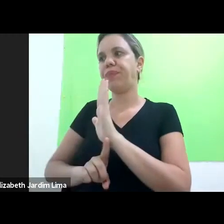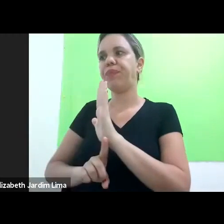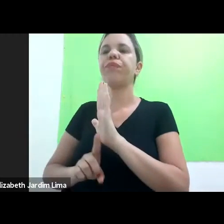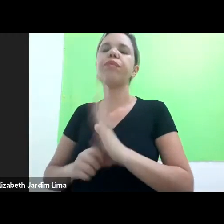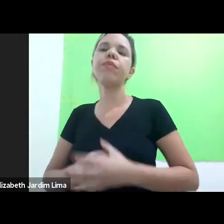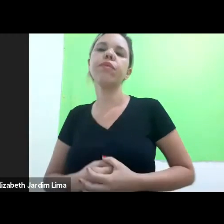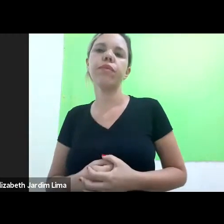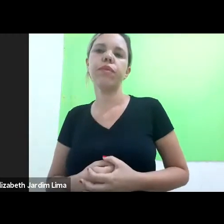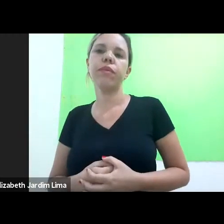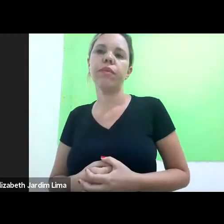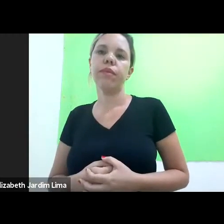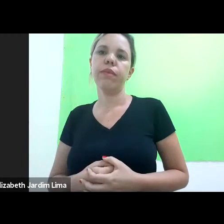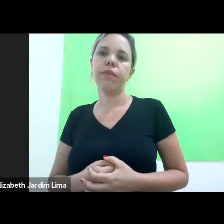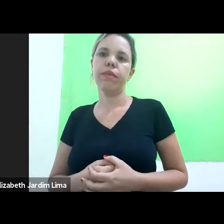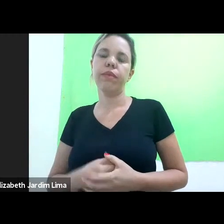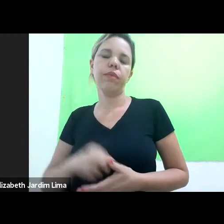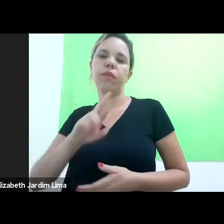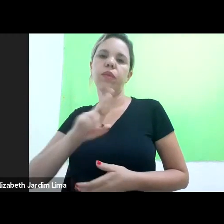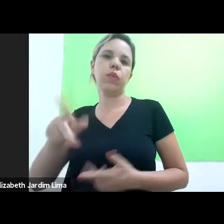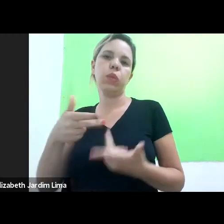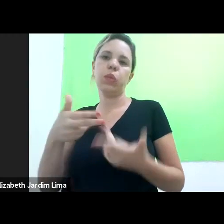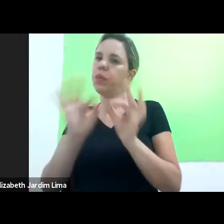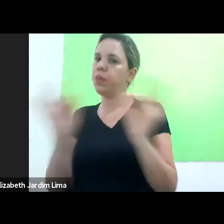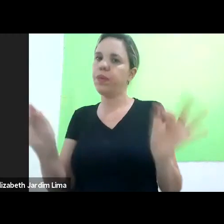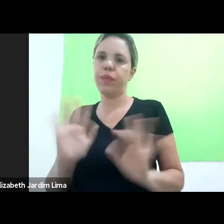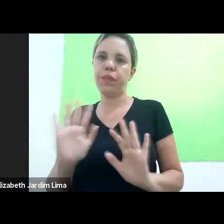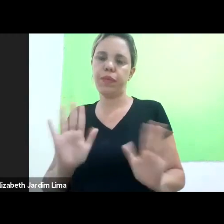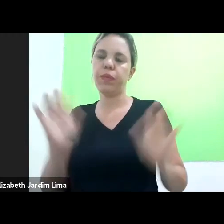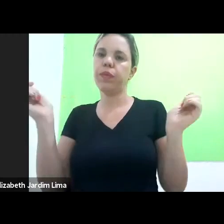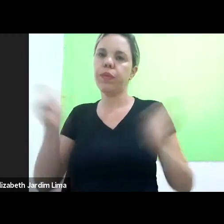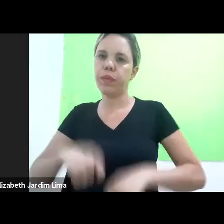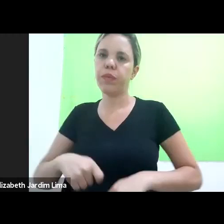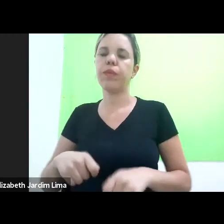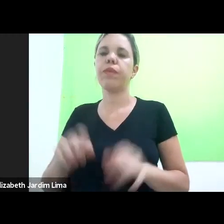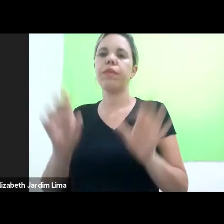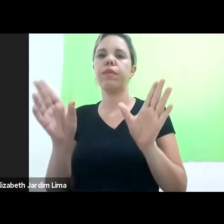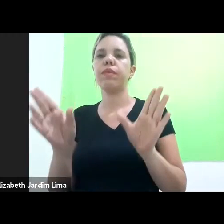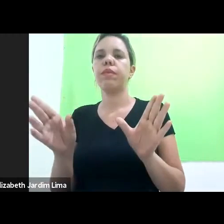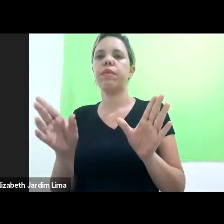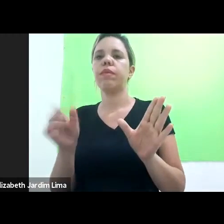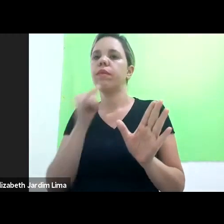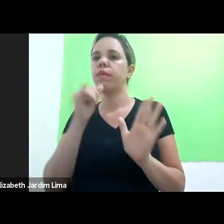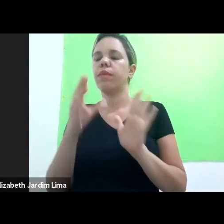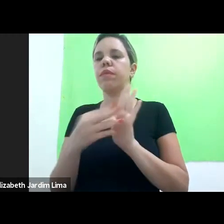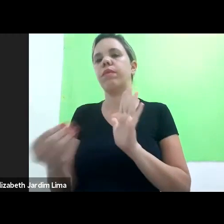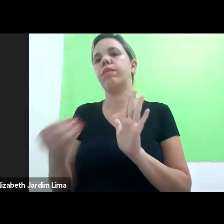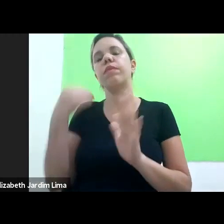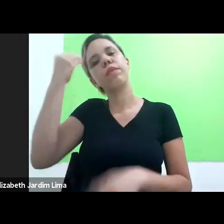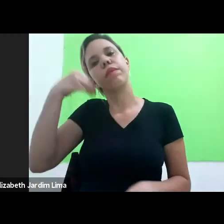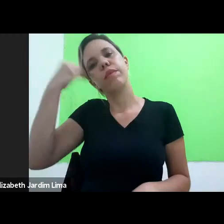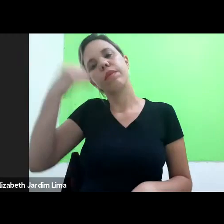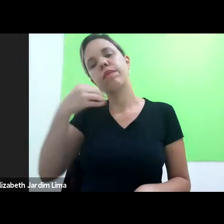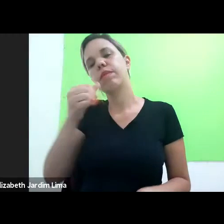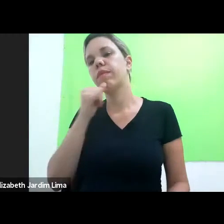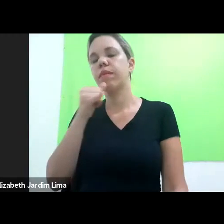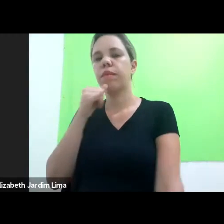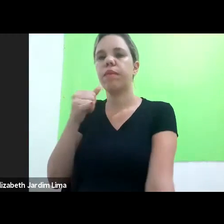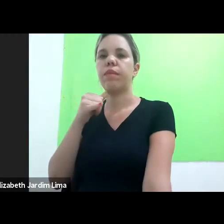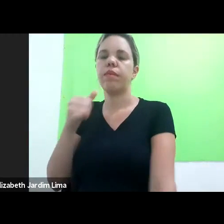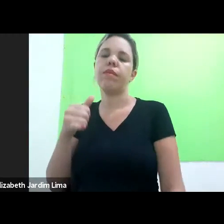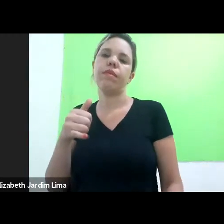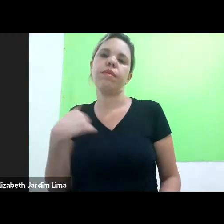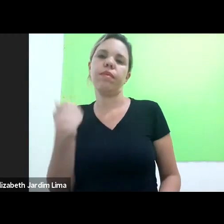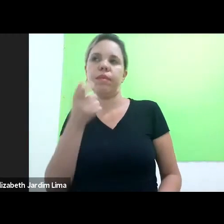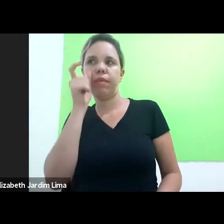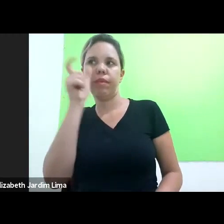enfim, né, não era uma coisa simples. E se eu pudesse exemplificar essa experiência, né, seria mais ou menos aqueles memes que a gente tem